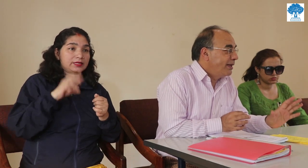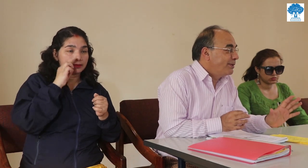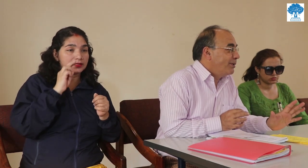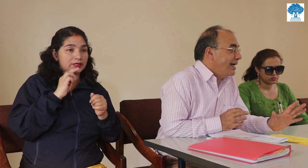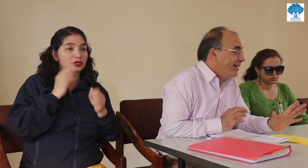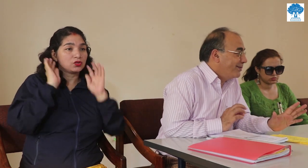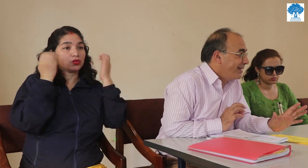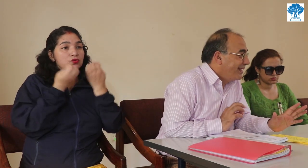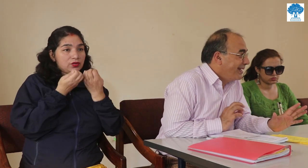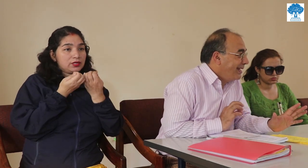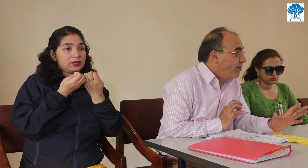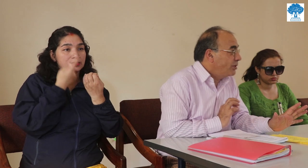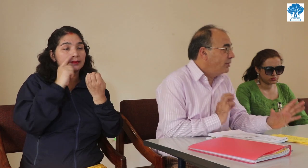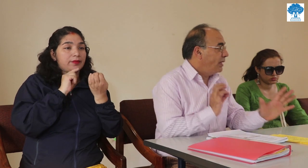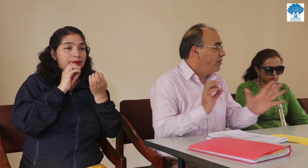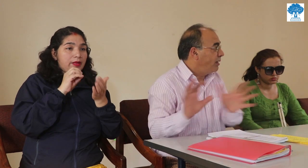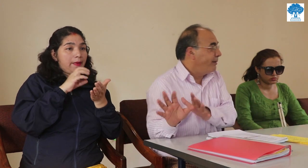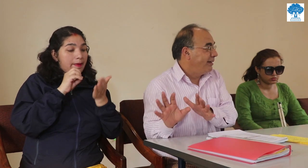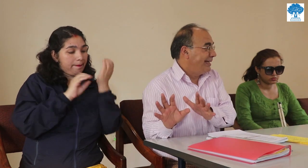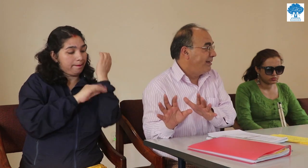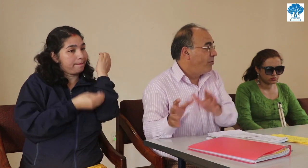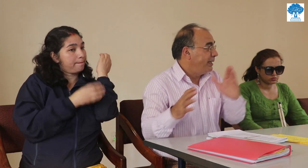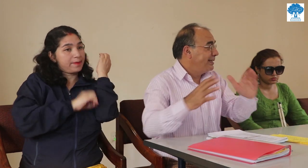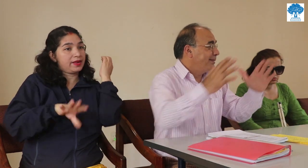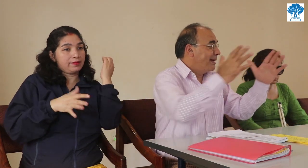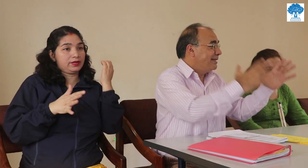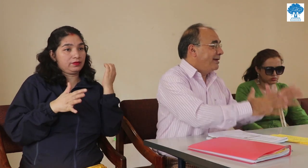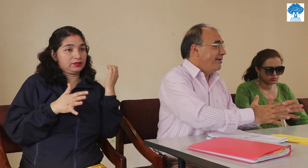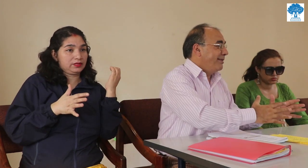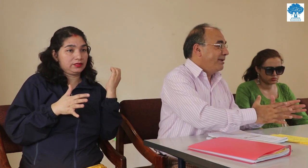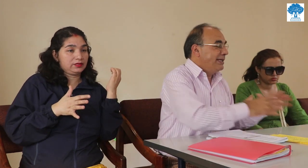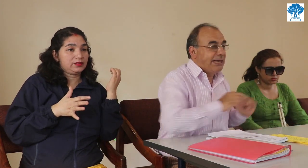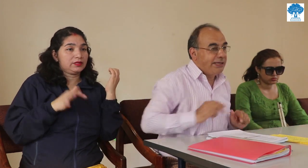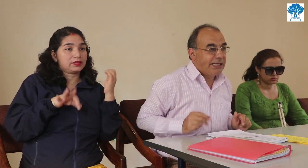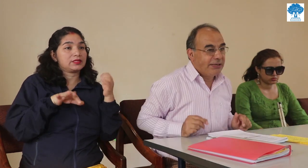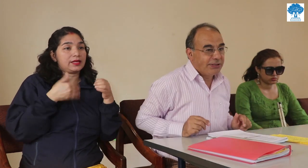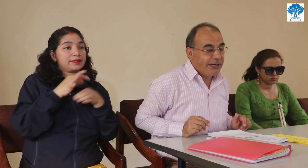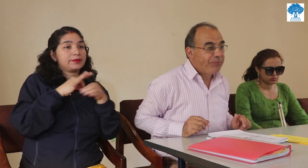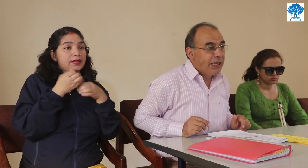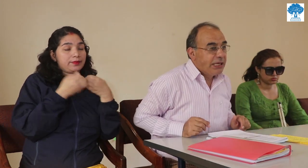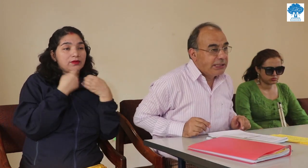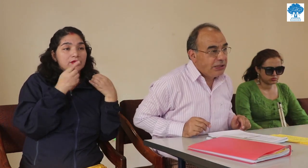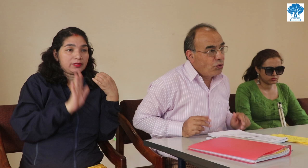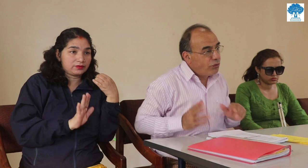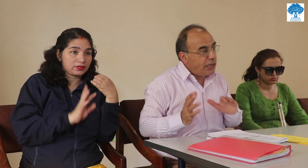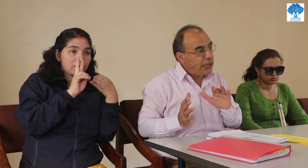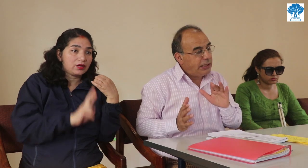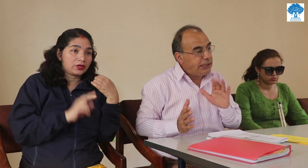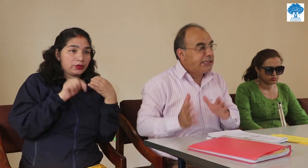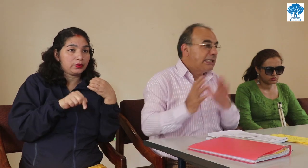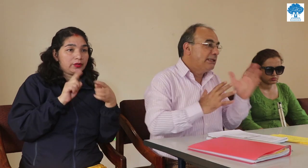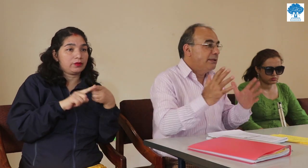एबोर्सन भनेर शब्द राखेको एबोर्सन चाहिँ गर्ने भनेको छैन कम्प्लिकेसन्स म्यानेजमेन्ट गर्ने भन्ने हिसाबले राखिएको छ होइन त्यसैले यो